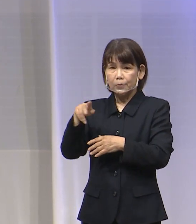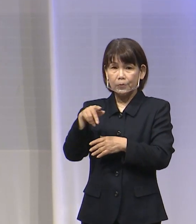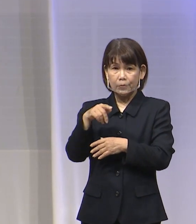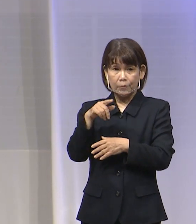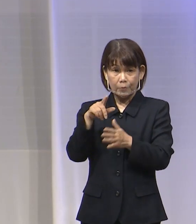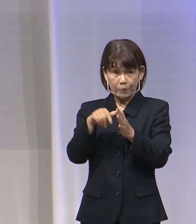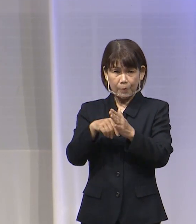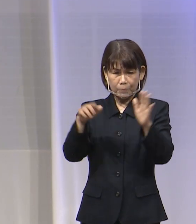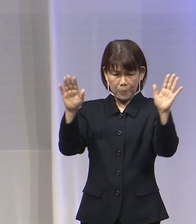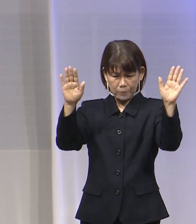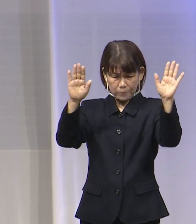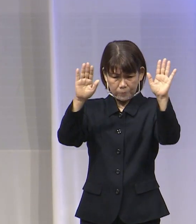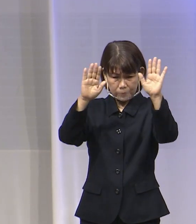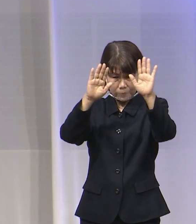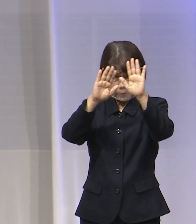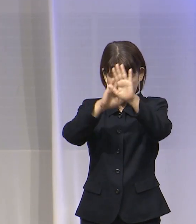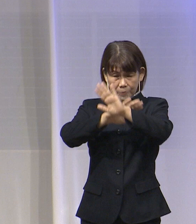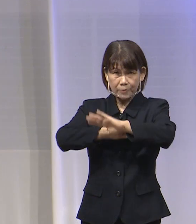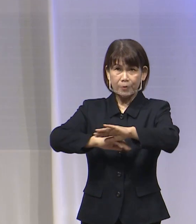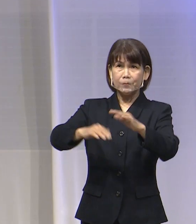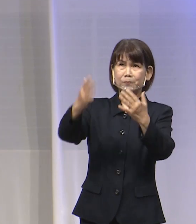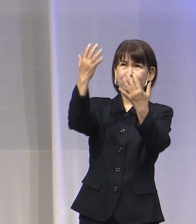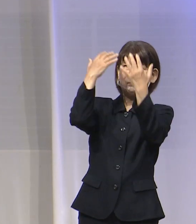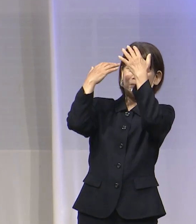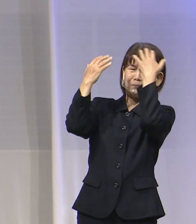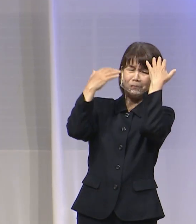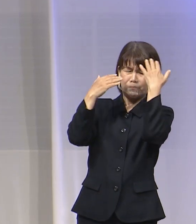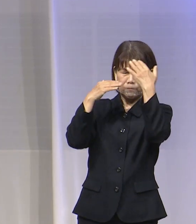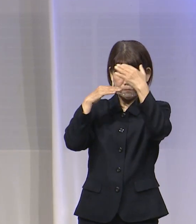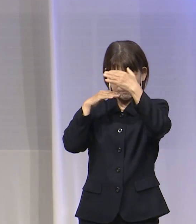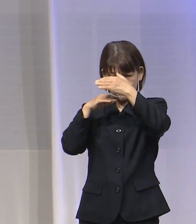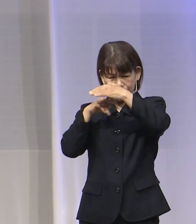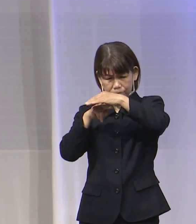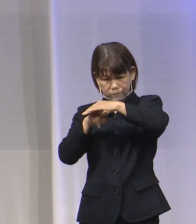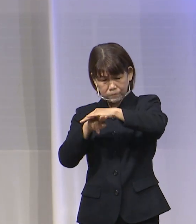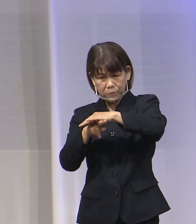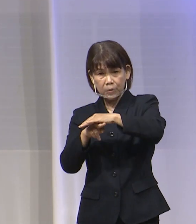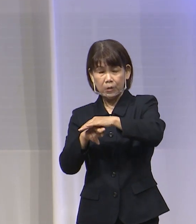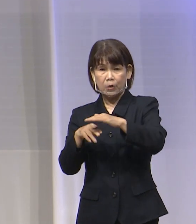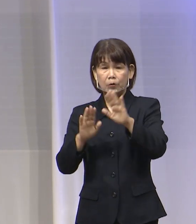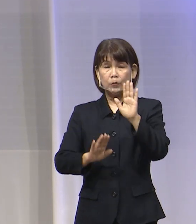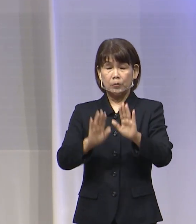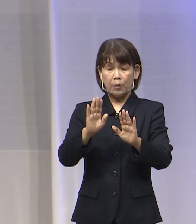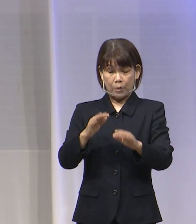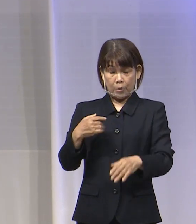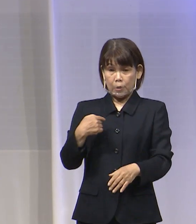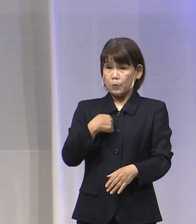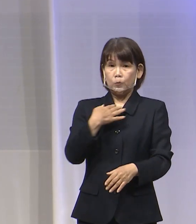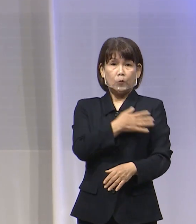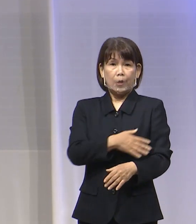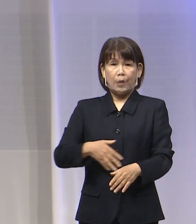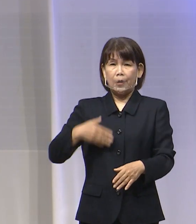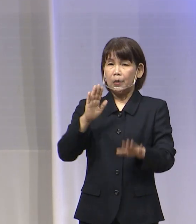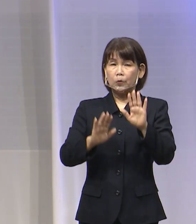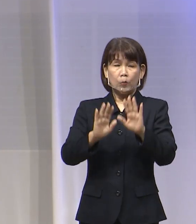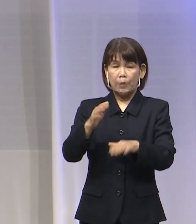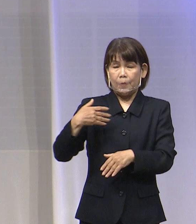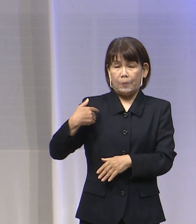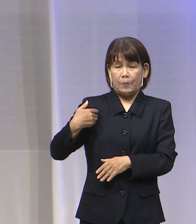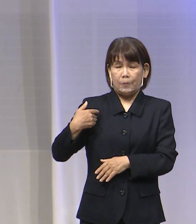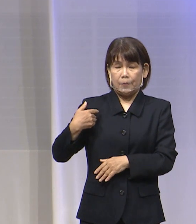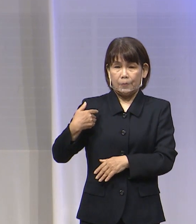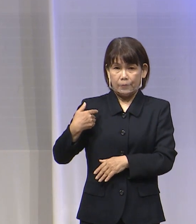中にがれきの中にもれていました自分の体がどういう状態になっているのかもわかりませんでし